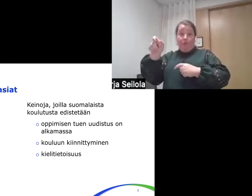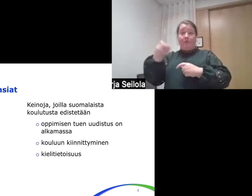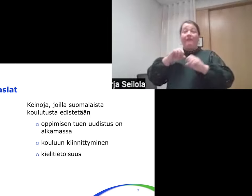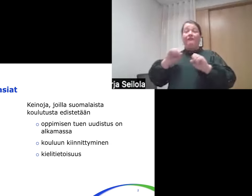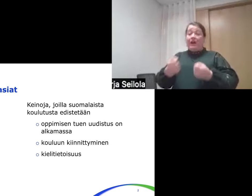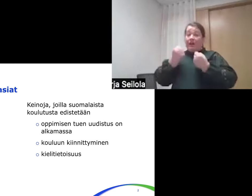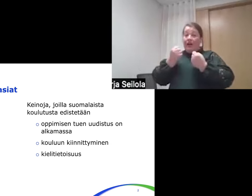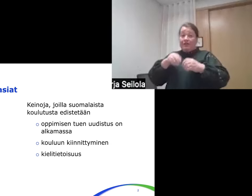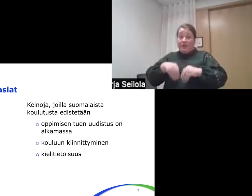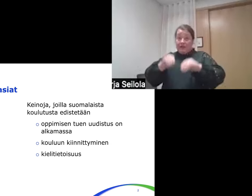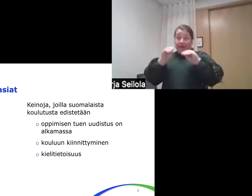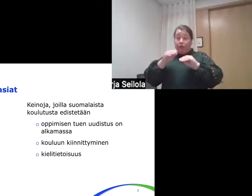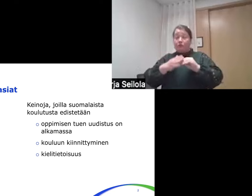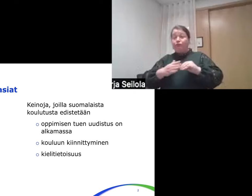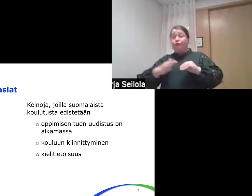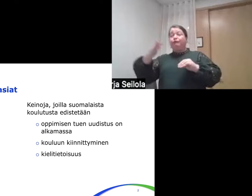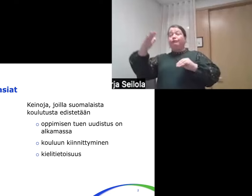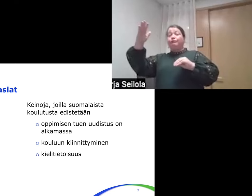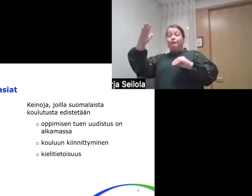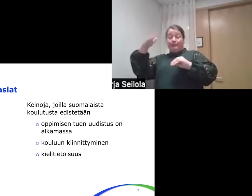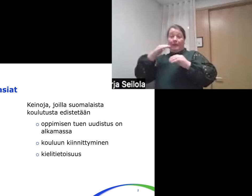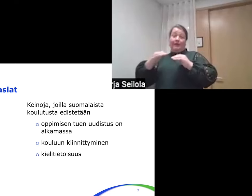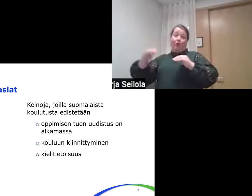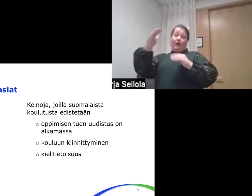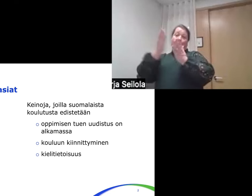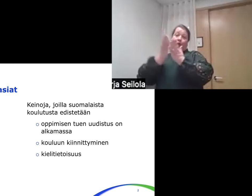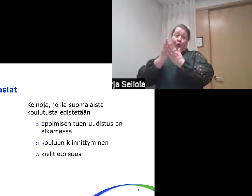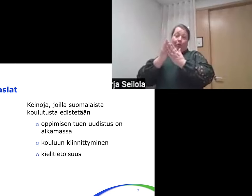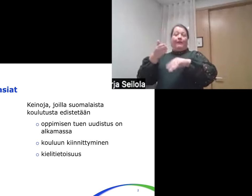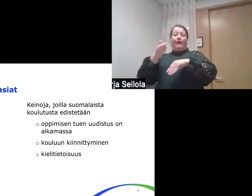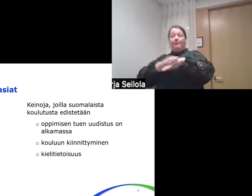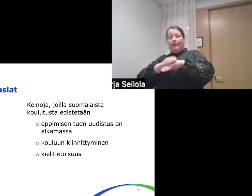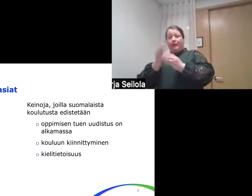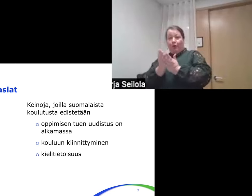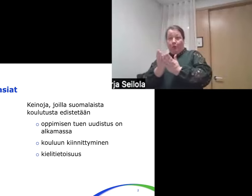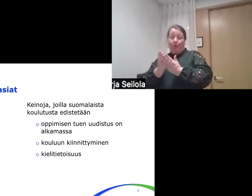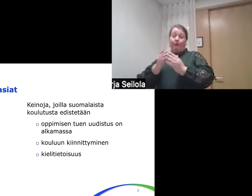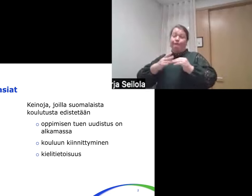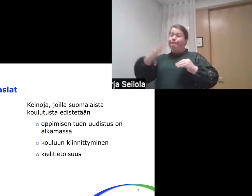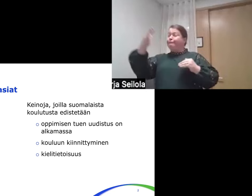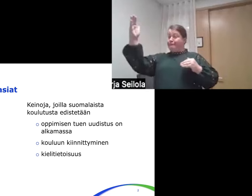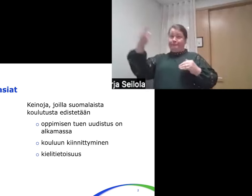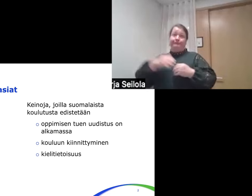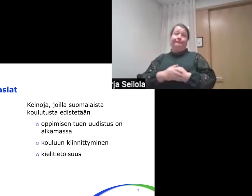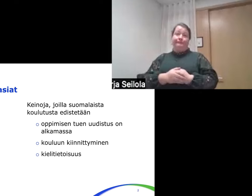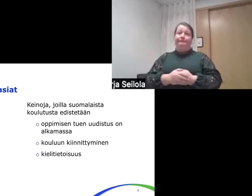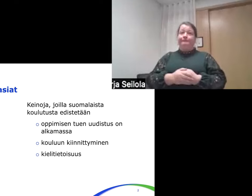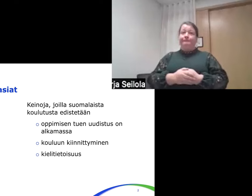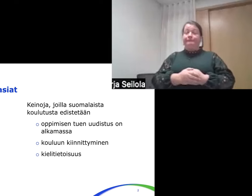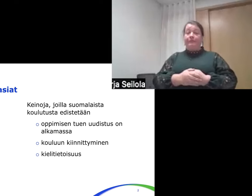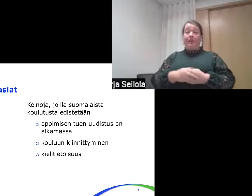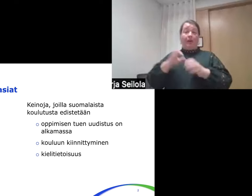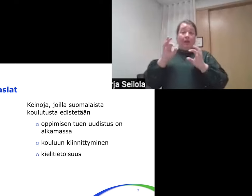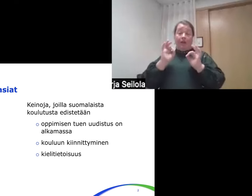niin tähän yksi tärkeä osuus on nimenomaan tämä koulupolku. Eli miten ihan